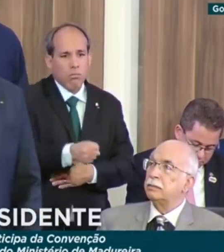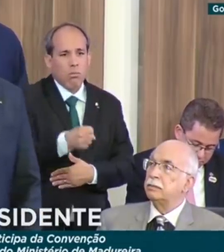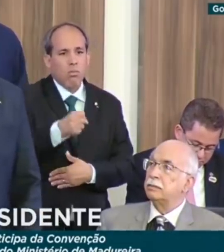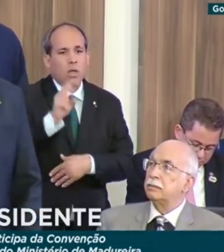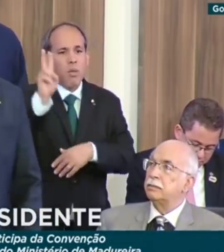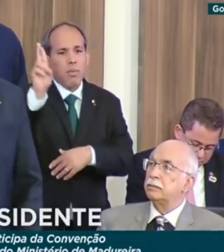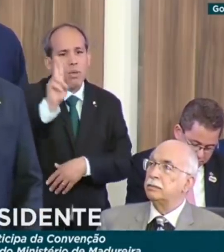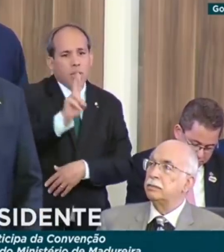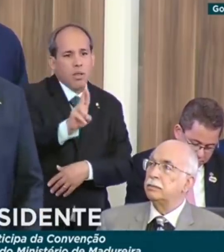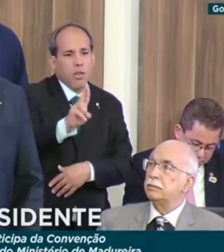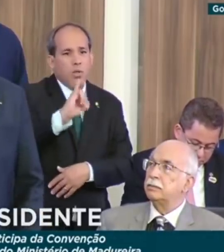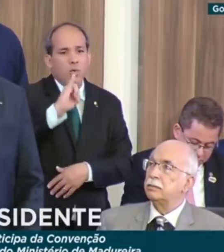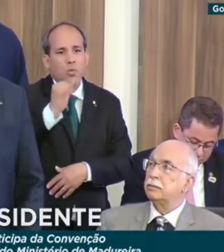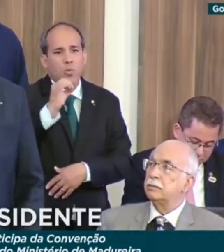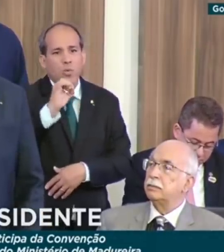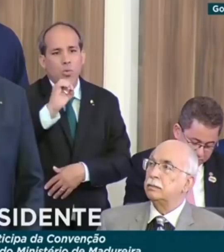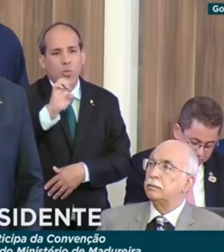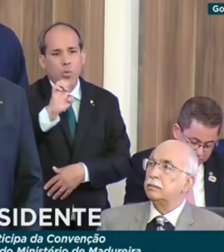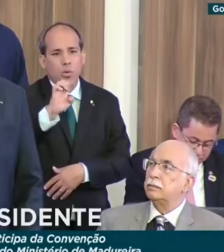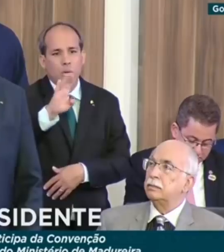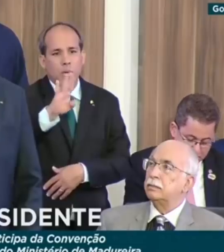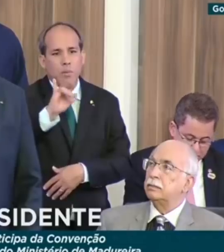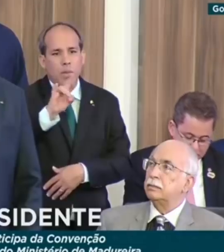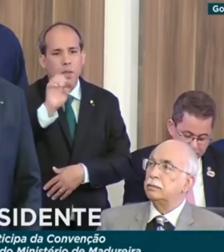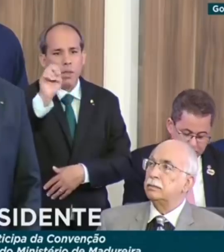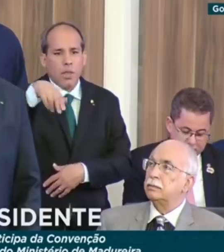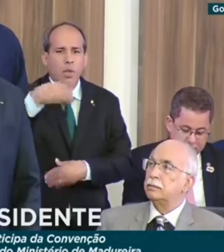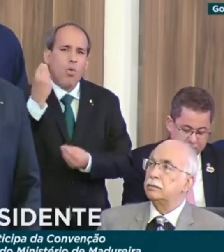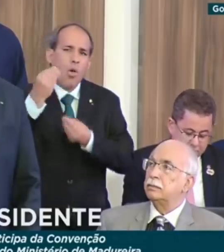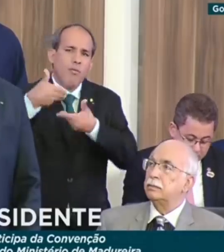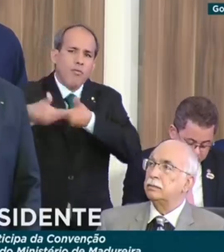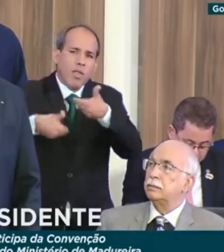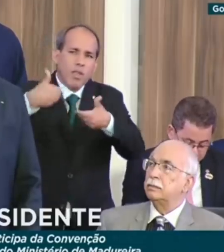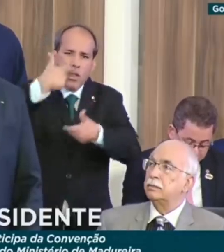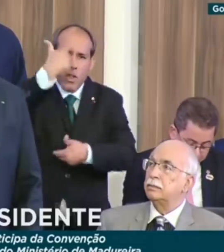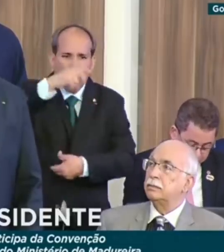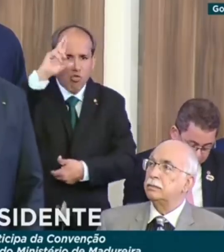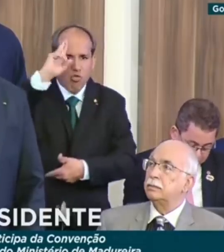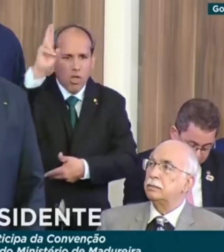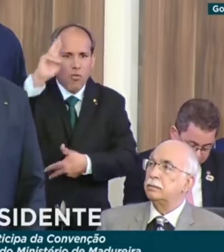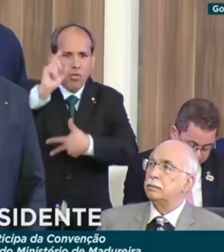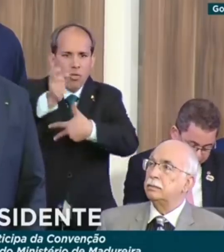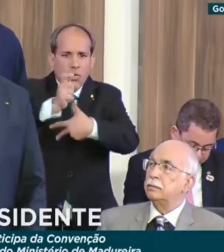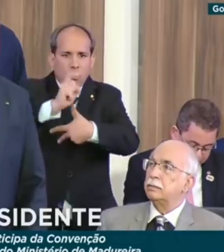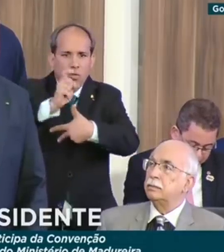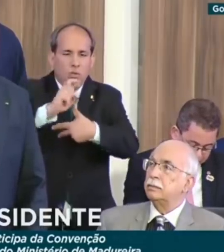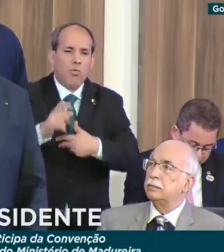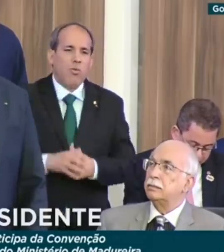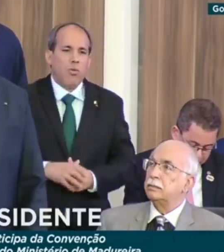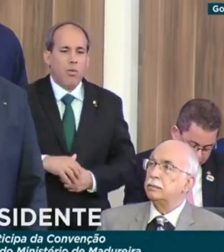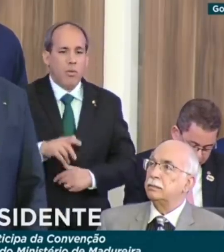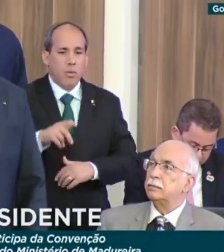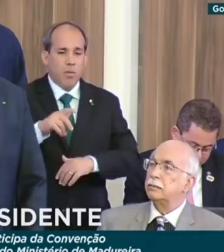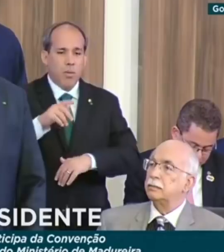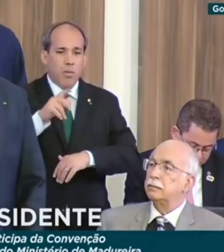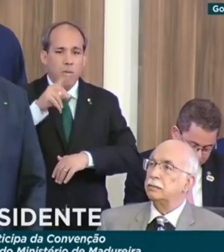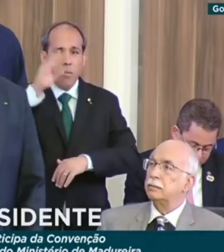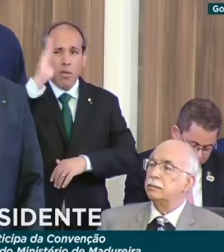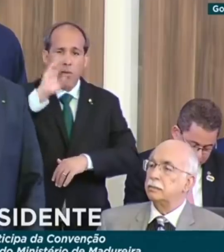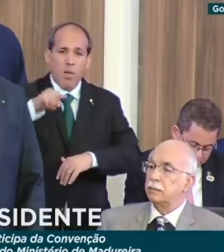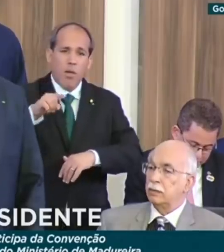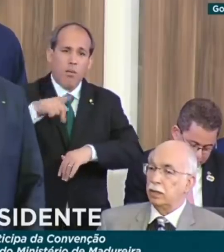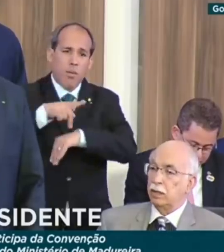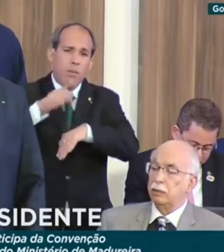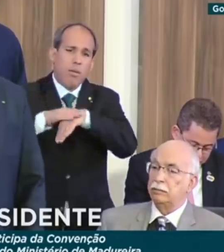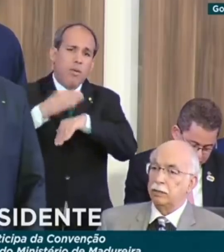seria o tratamento dispensado ao chefe de Estado de um dos países mais importantes do mundo, que é o